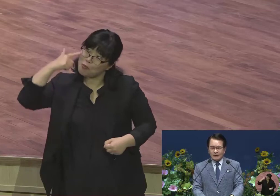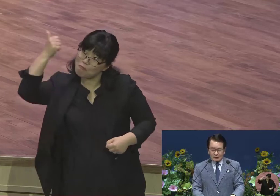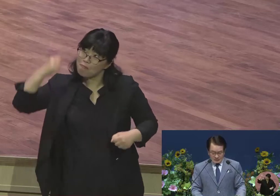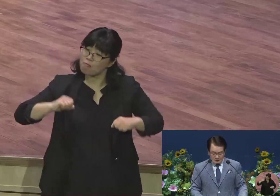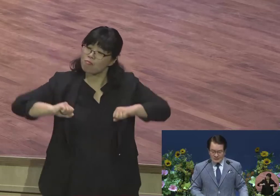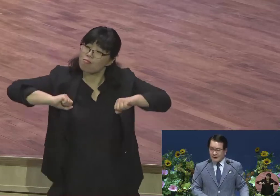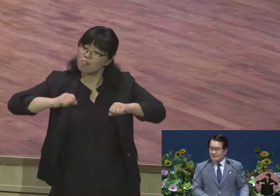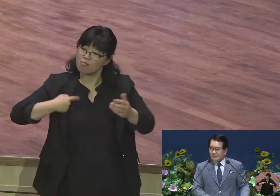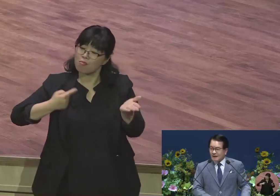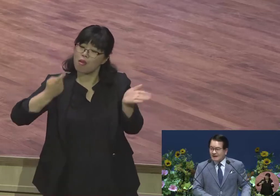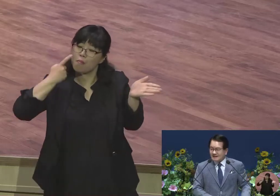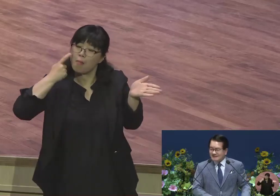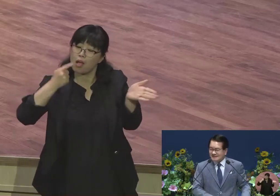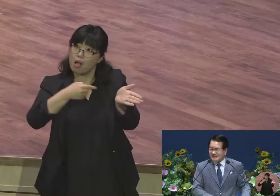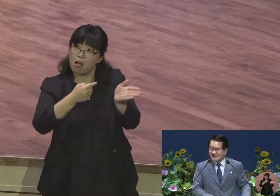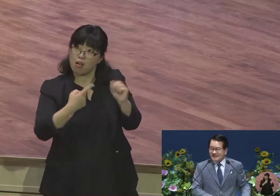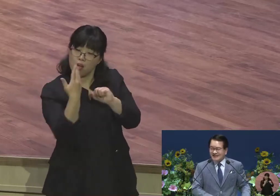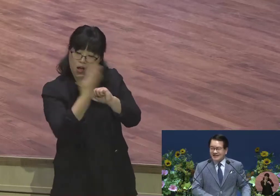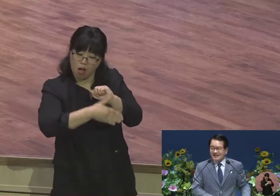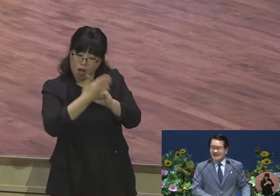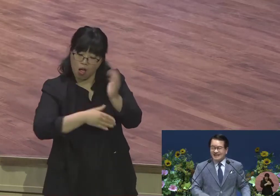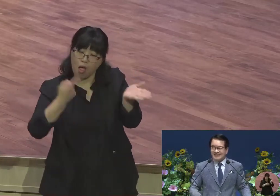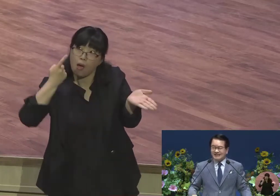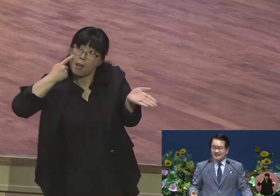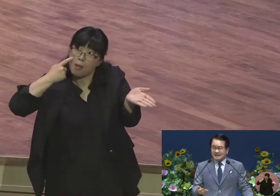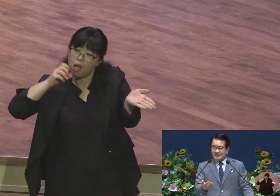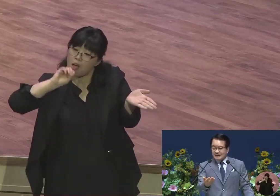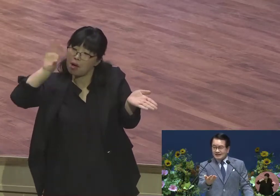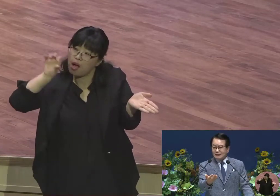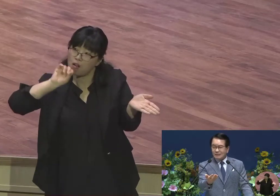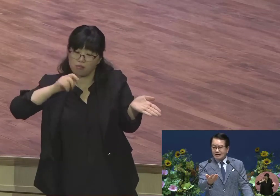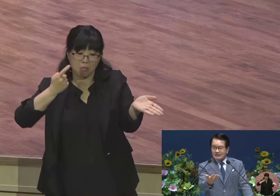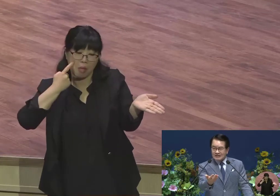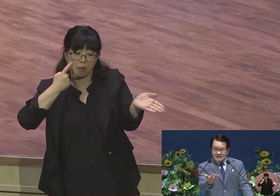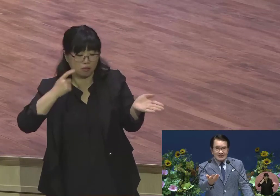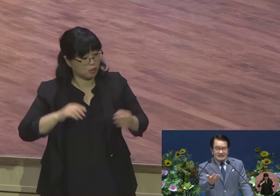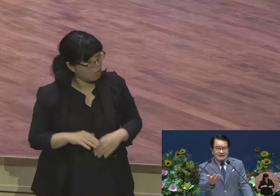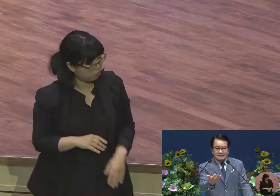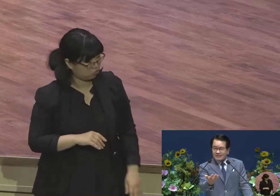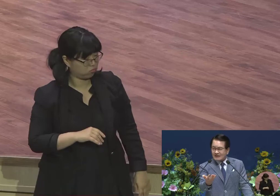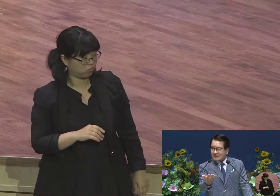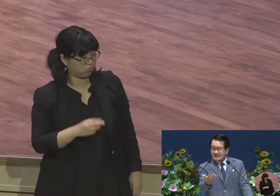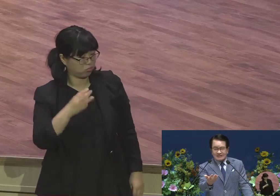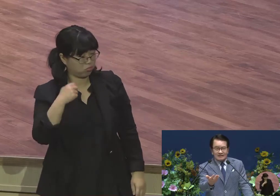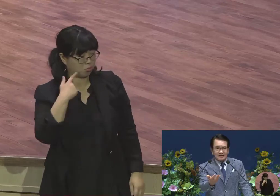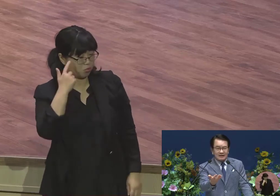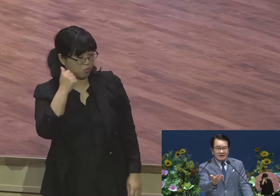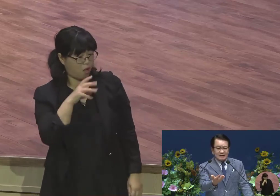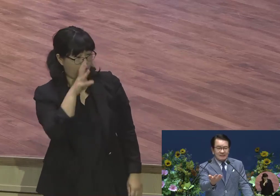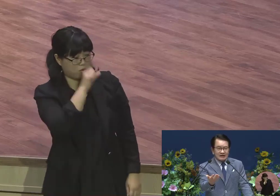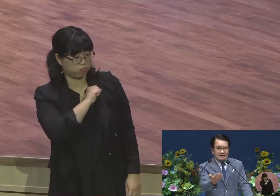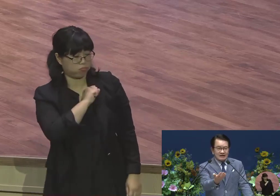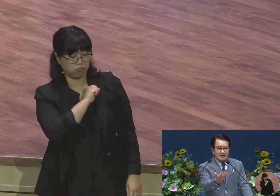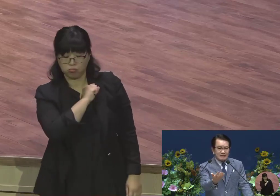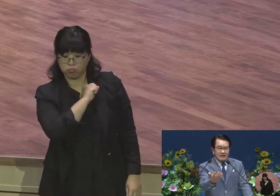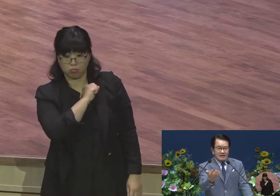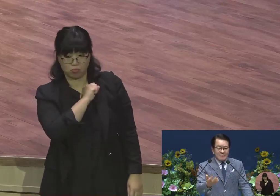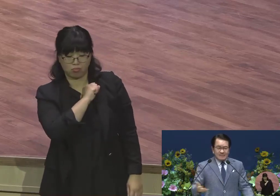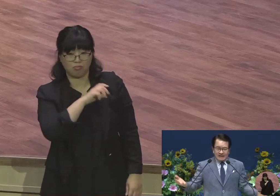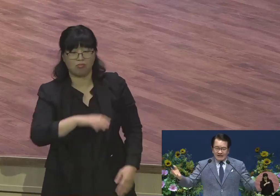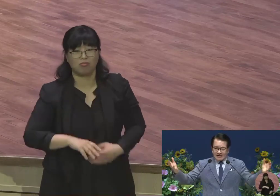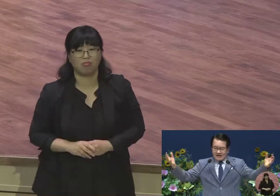말도 안 하더라고요. 이렇게 우리 교회가 이렇게 지금 막 기관이